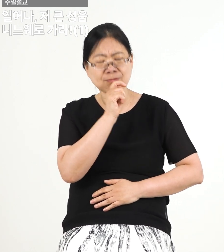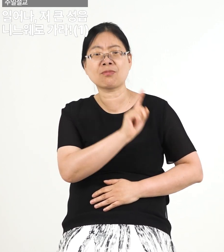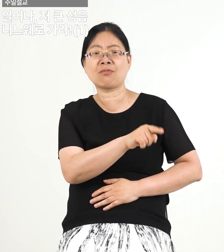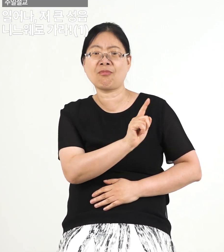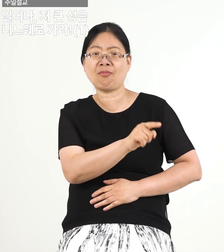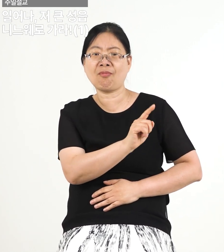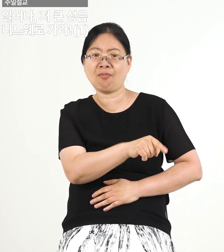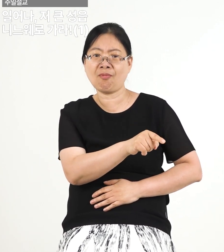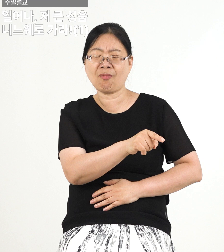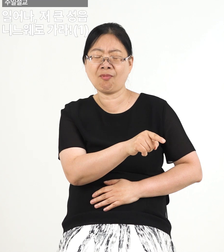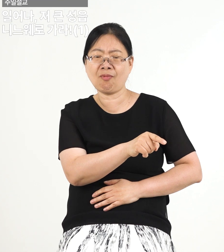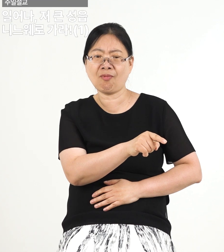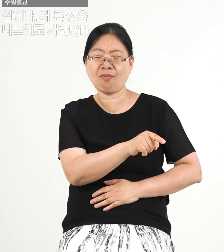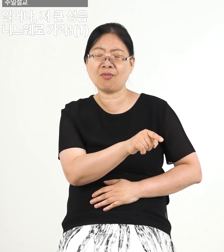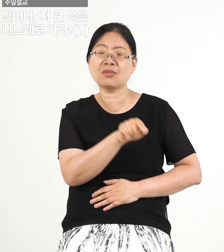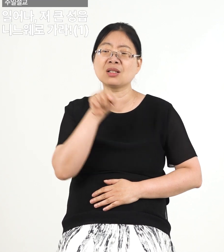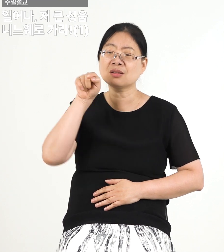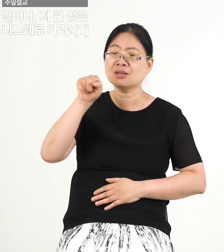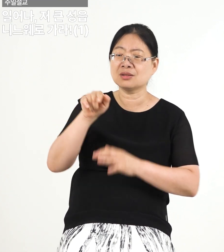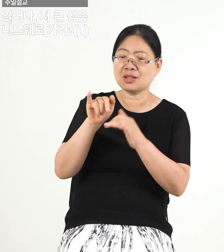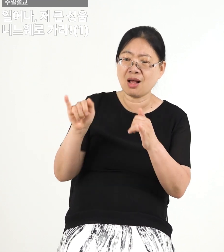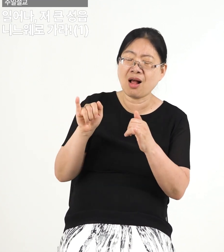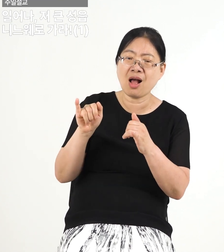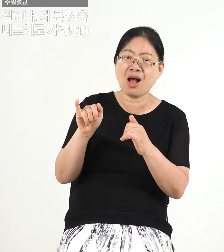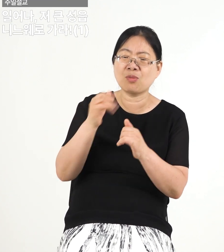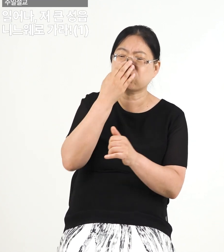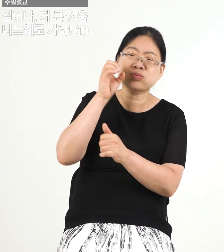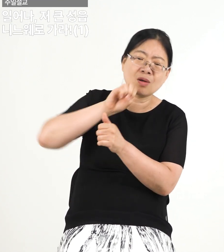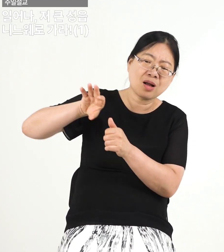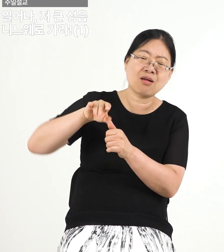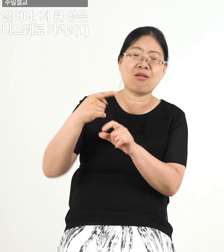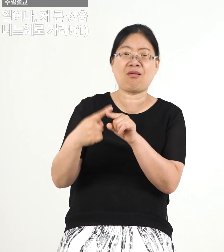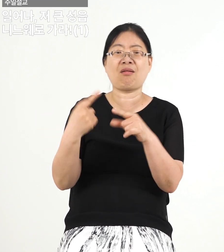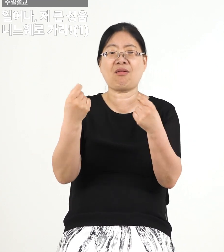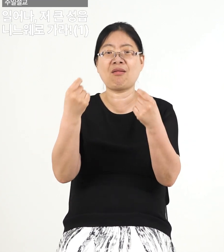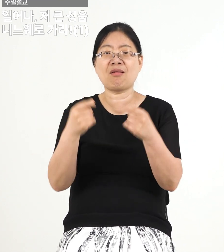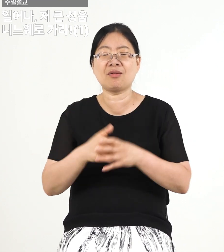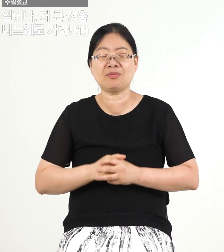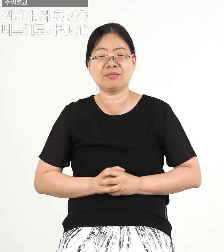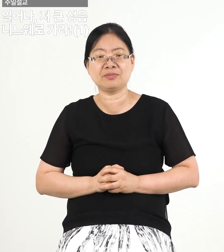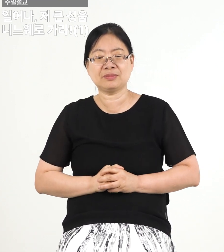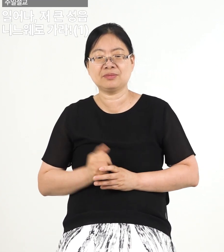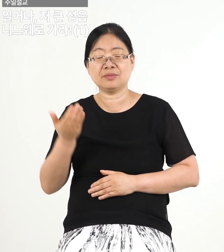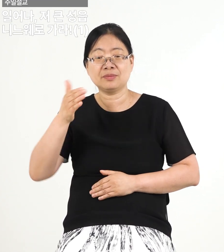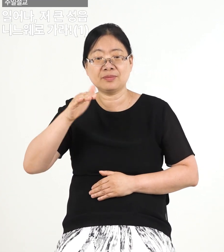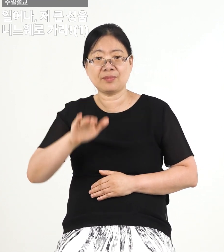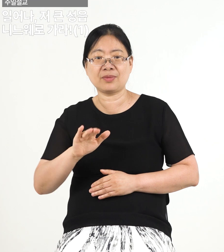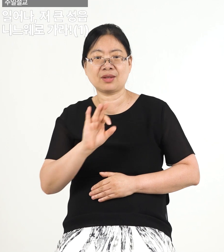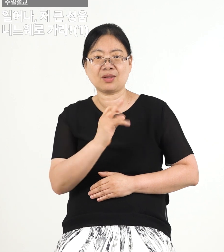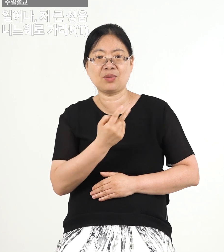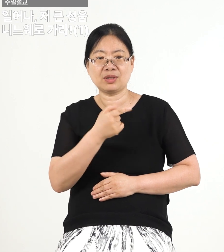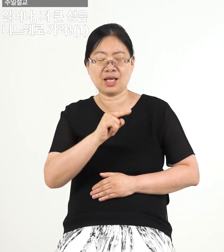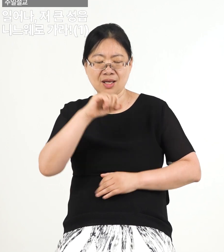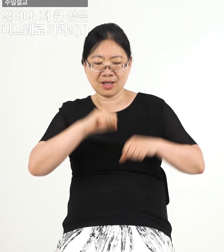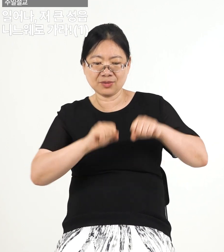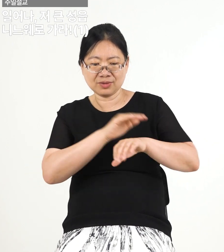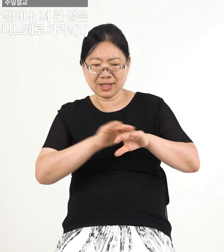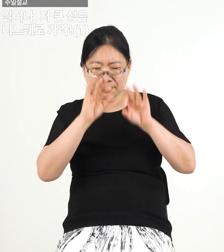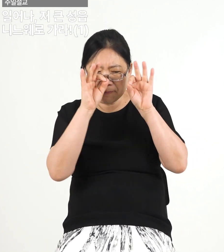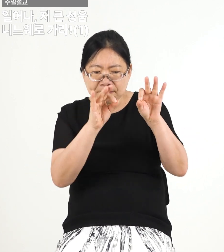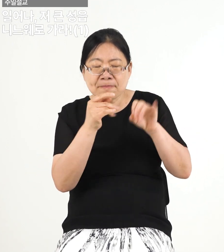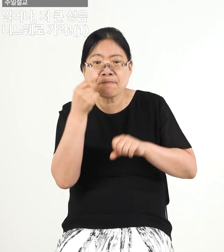것은 얼마나 이게 엄중한 태도입니까? 자, 그런데 요나의 행동을 잘